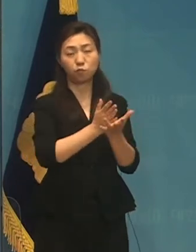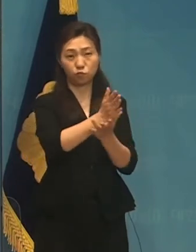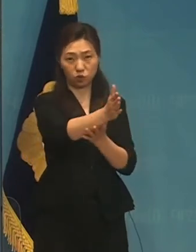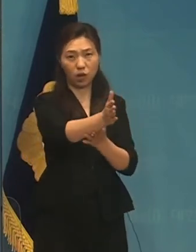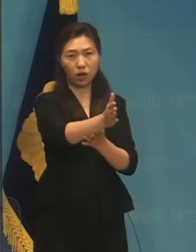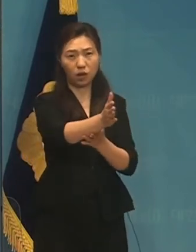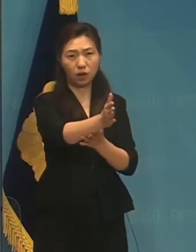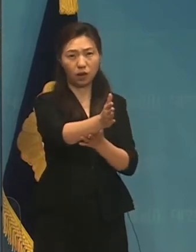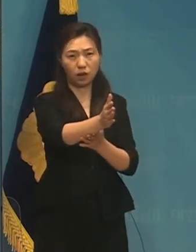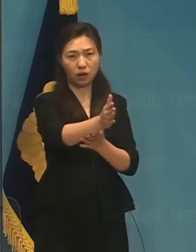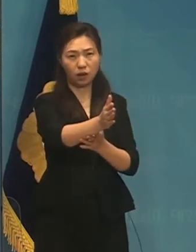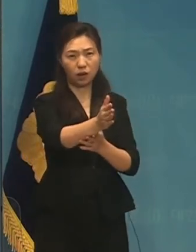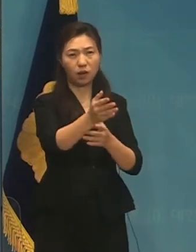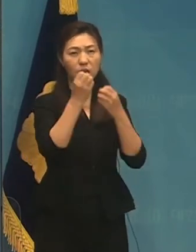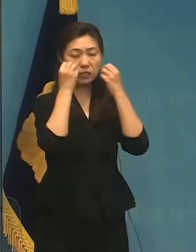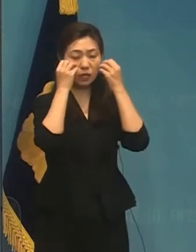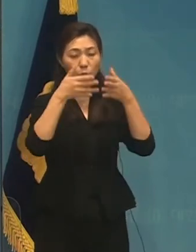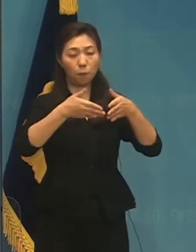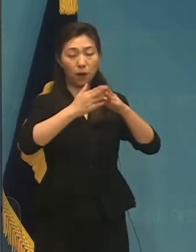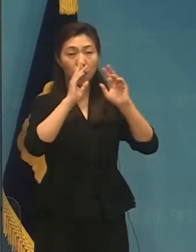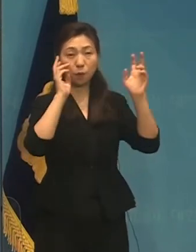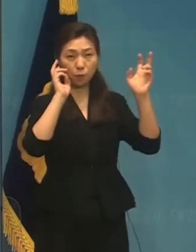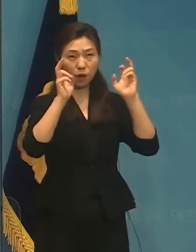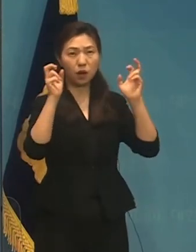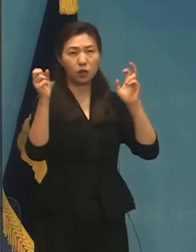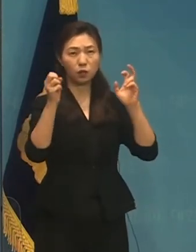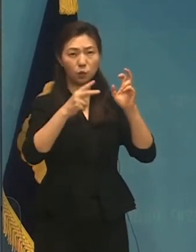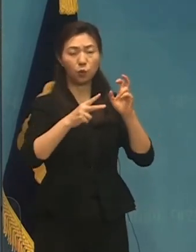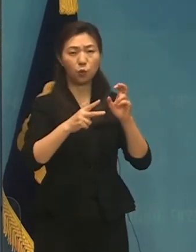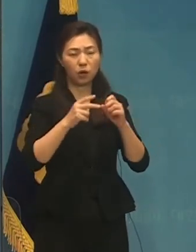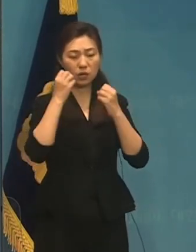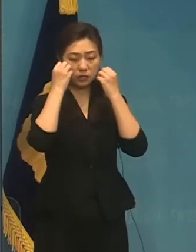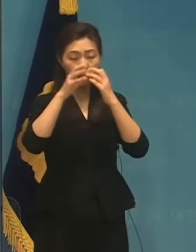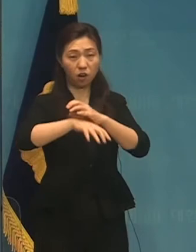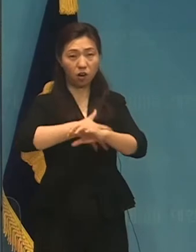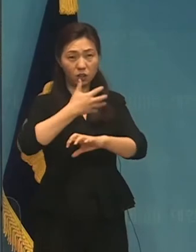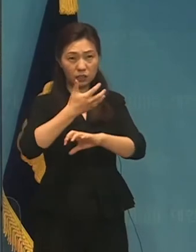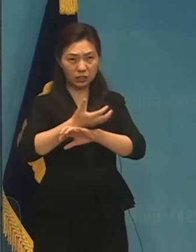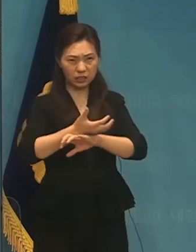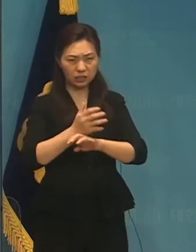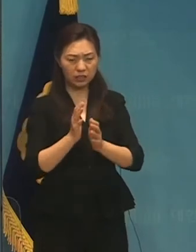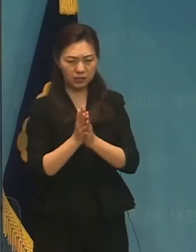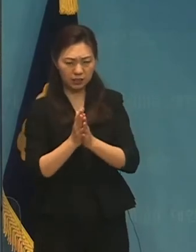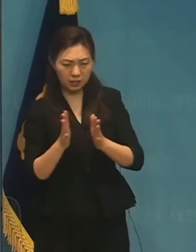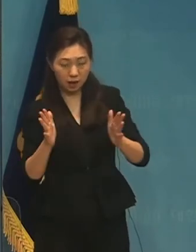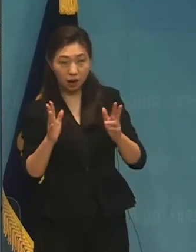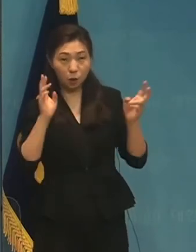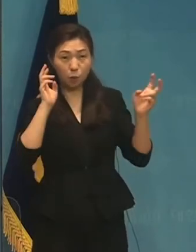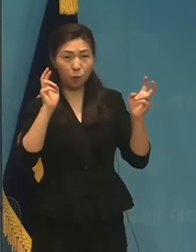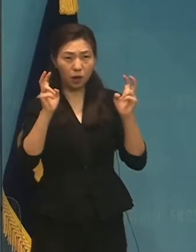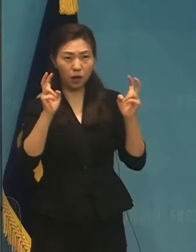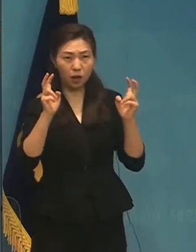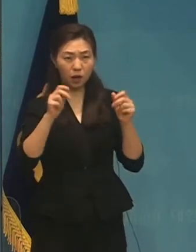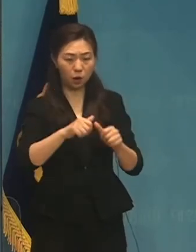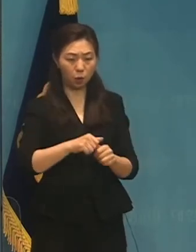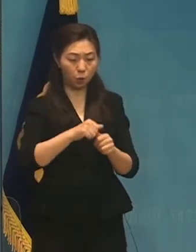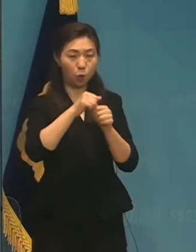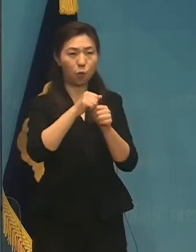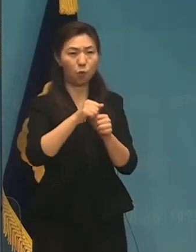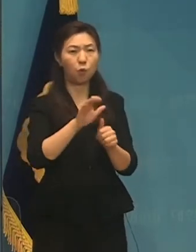미래 신산업 분야의 벤처 기업과 혁신 스타트업에게 고용연계형 투자를